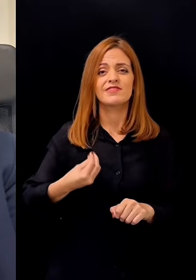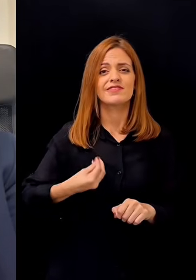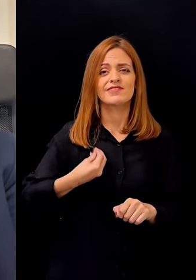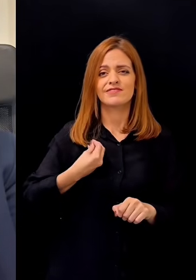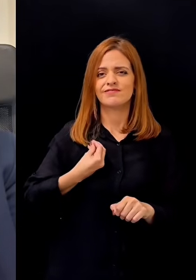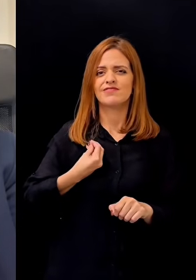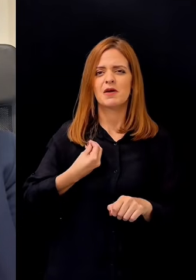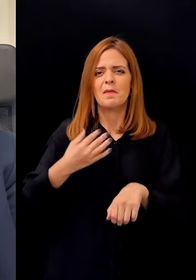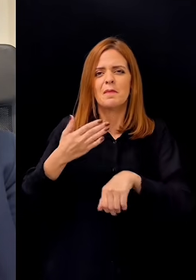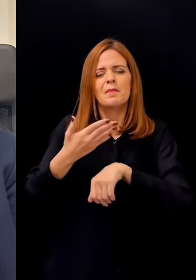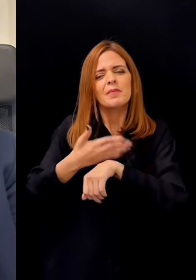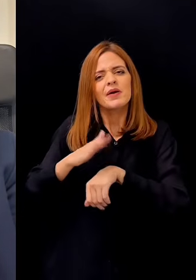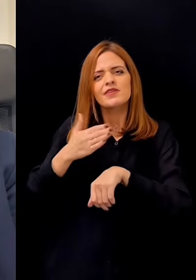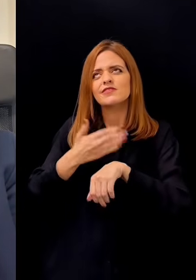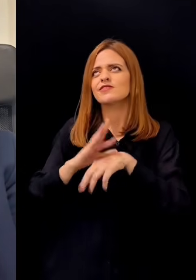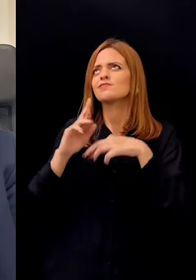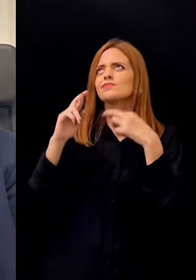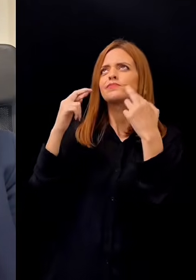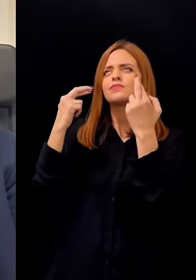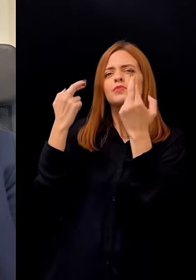Deus,